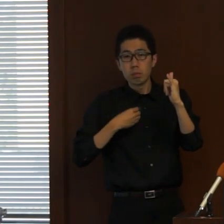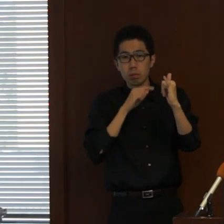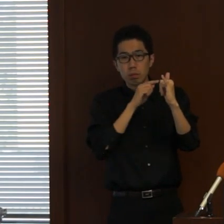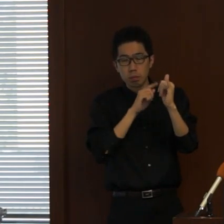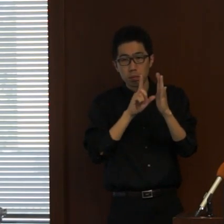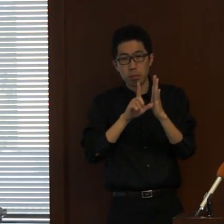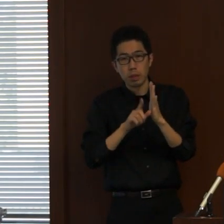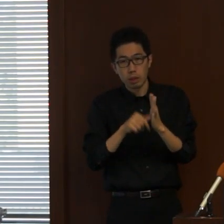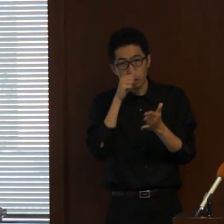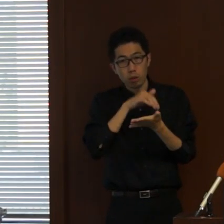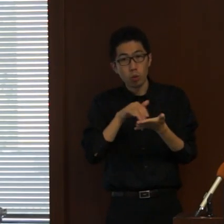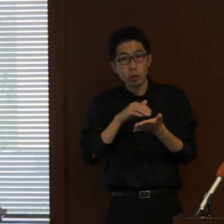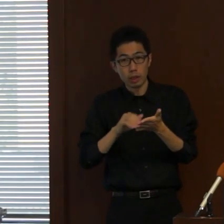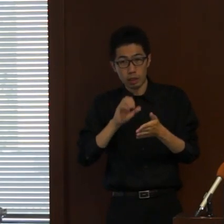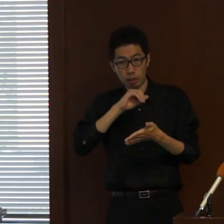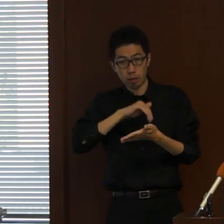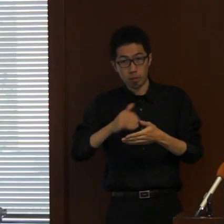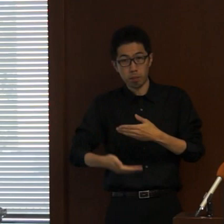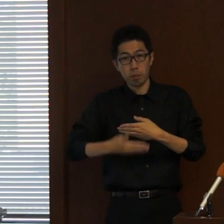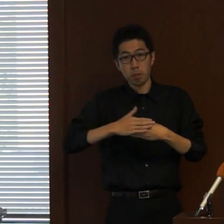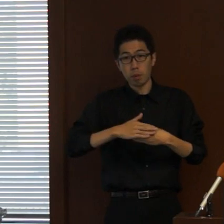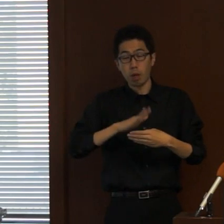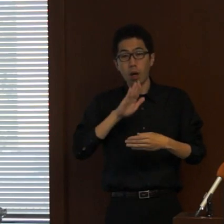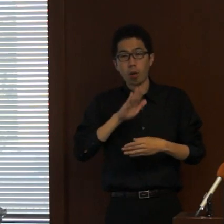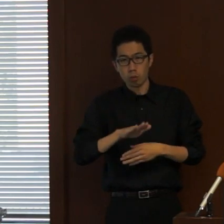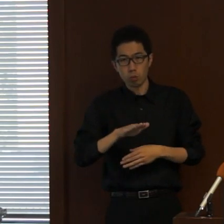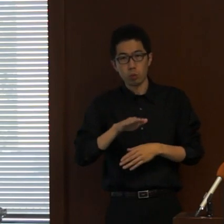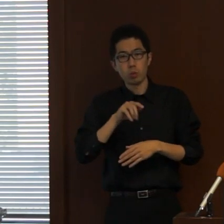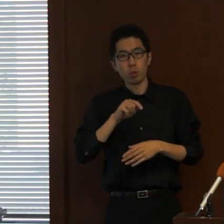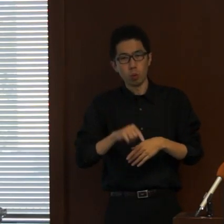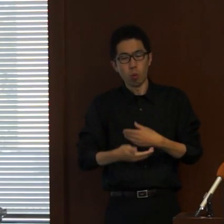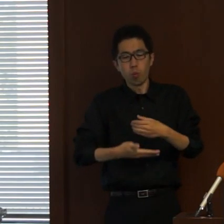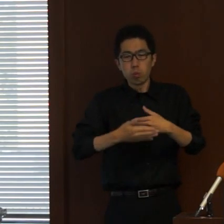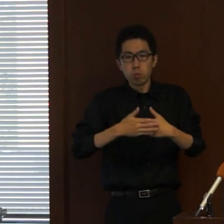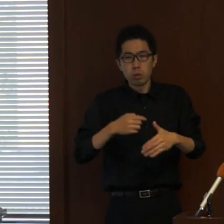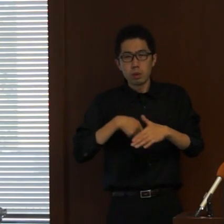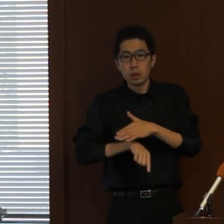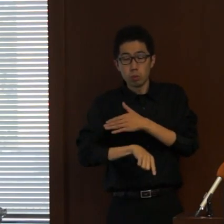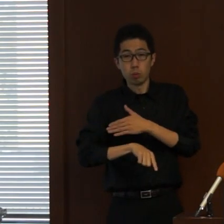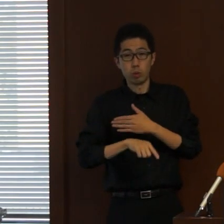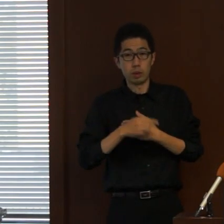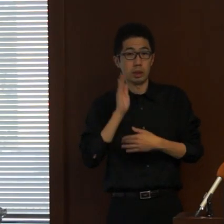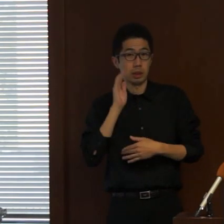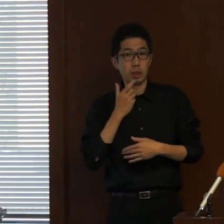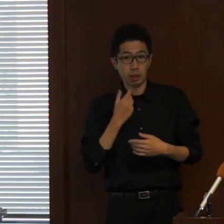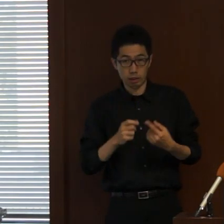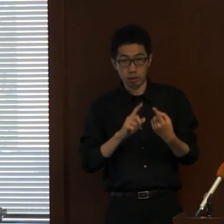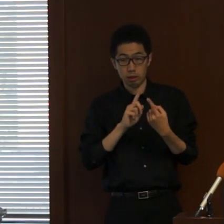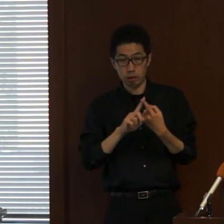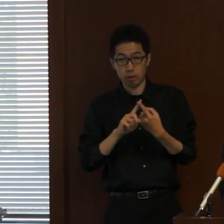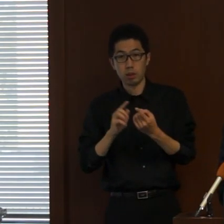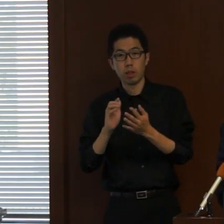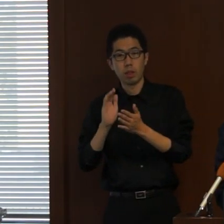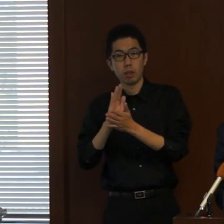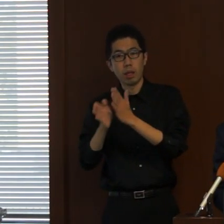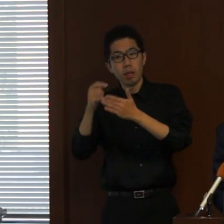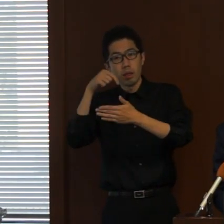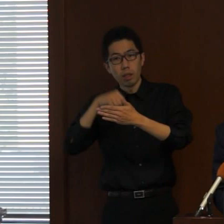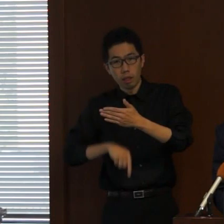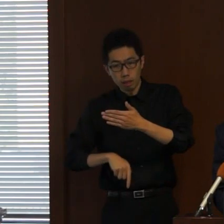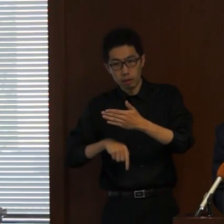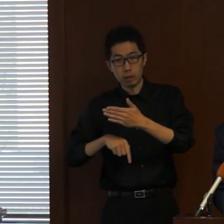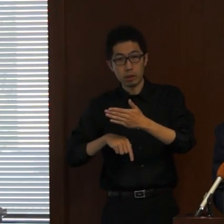これはどういった経緯でここに予算をつけることになったのか、県内の感染者で親がかかって子どもが実際